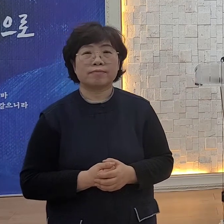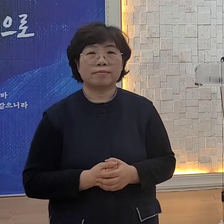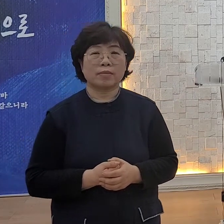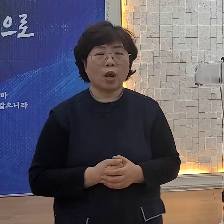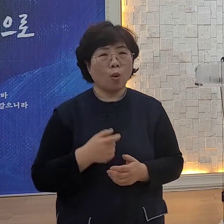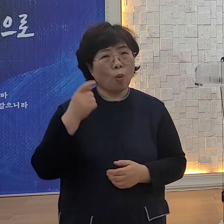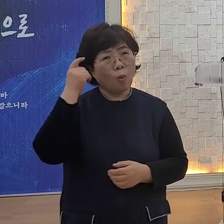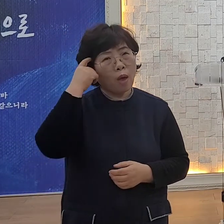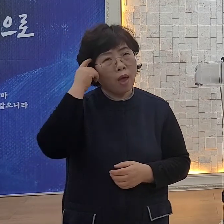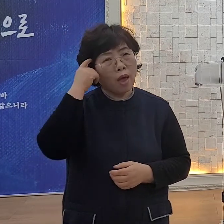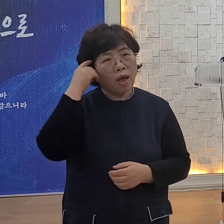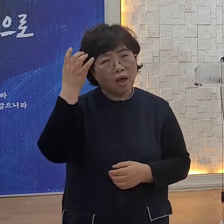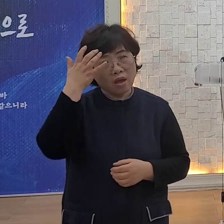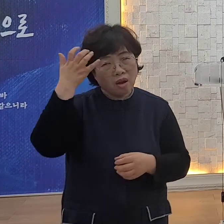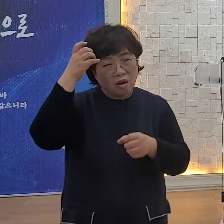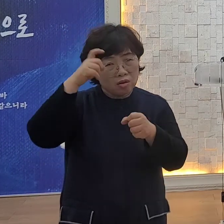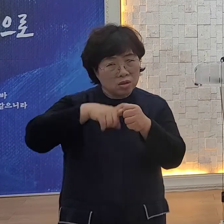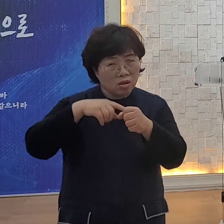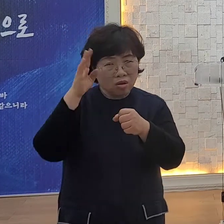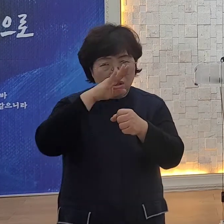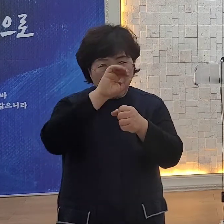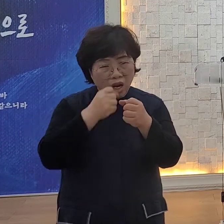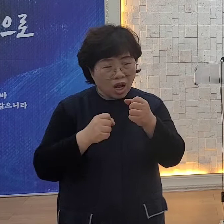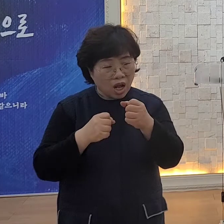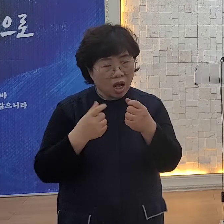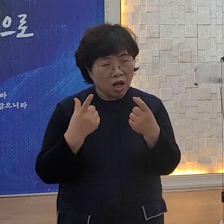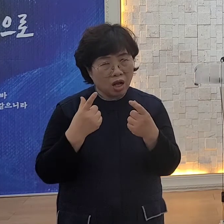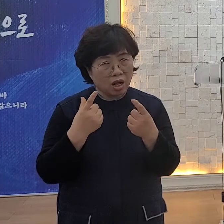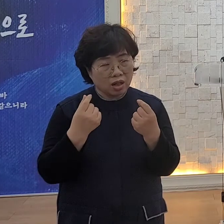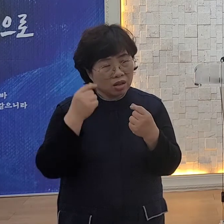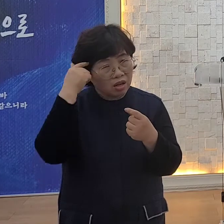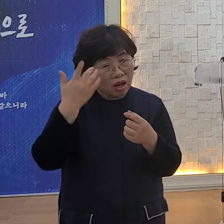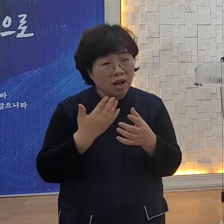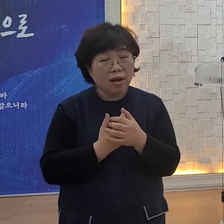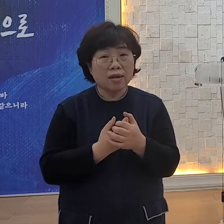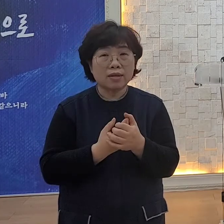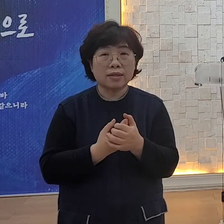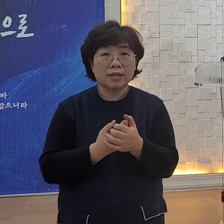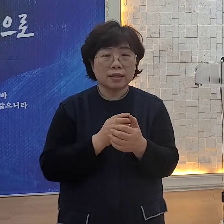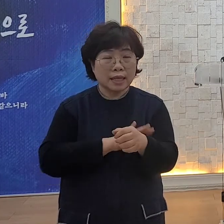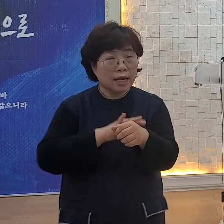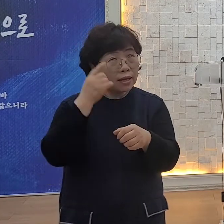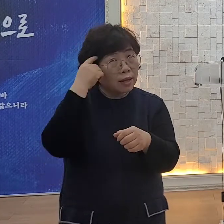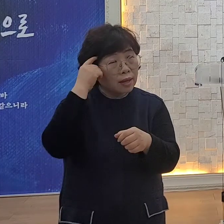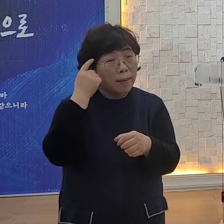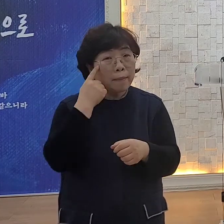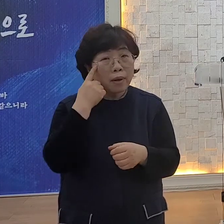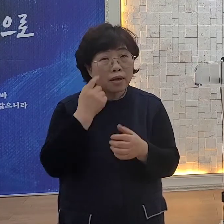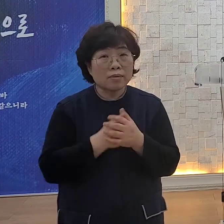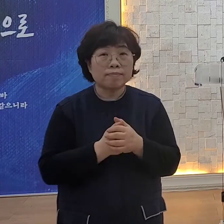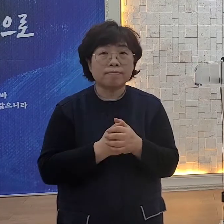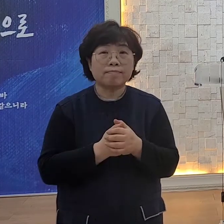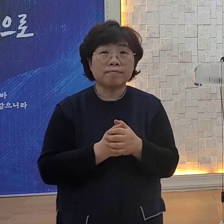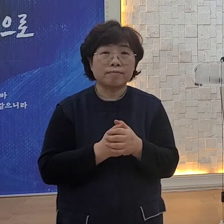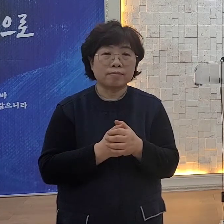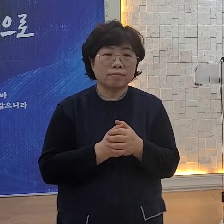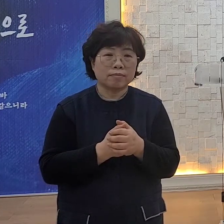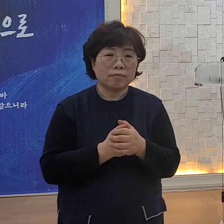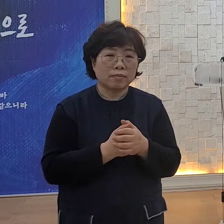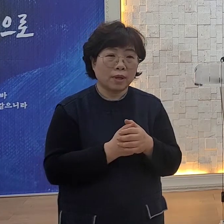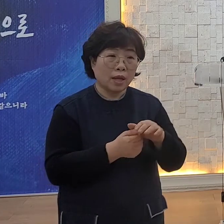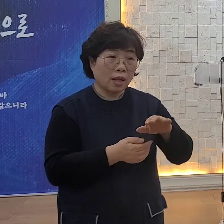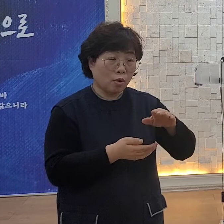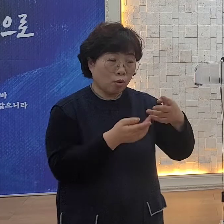이게 왜 그러냐면은 여러분 생각해 보세요. 우리가 오늘 이 아까 26절, 27절에 어떤